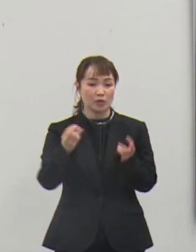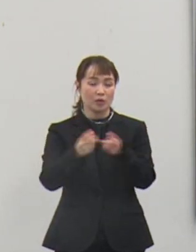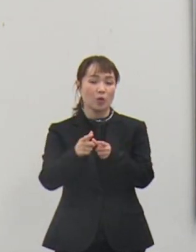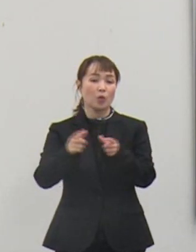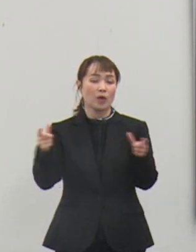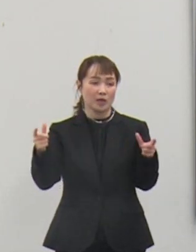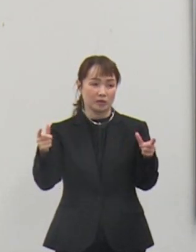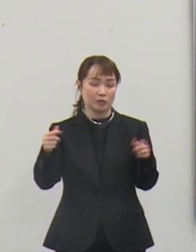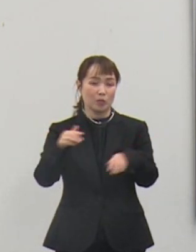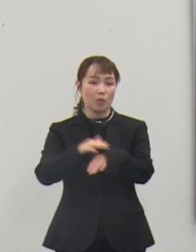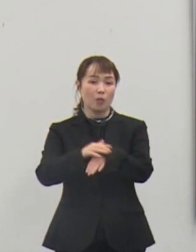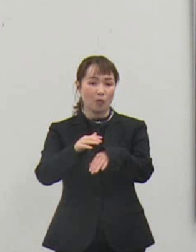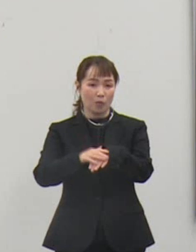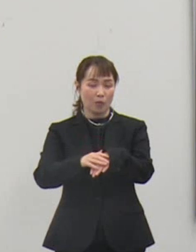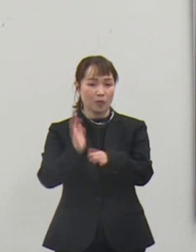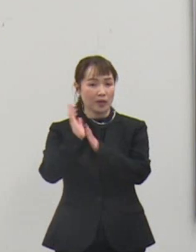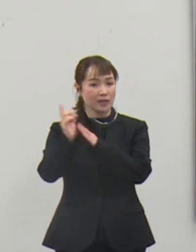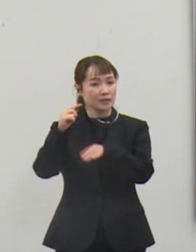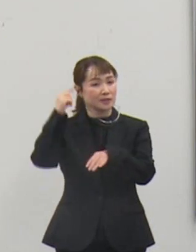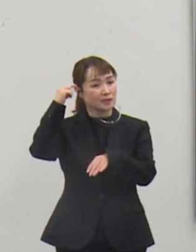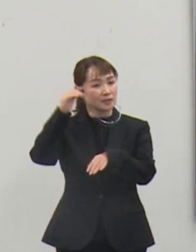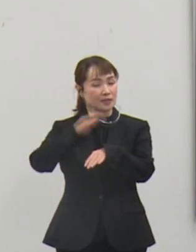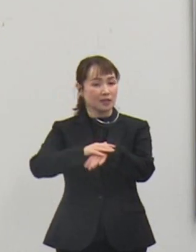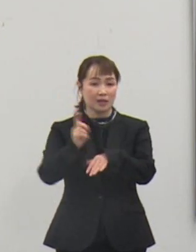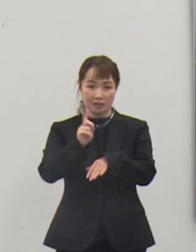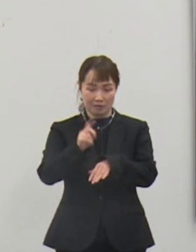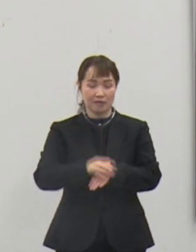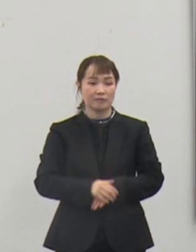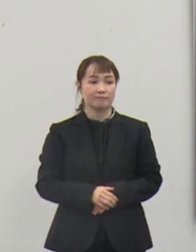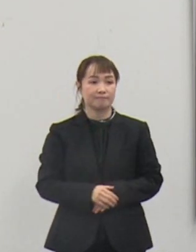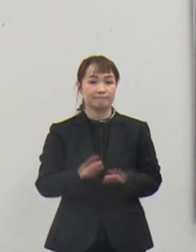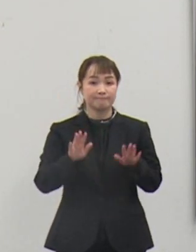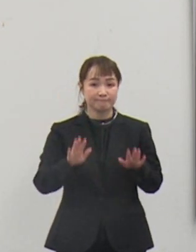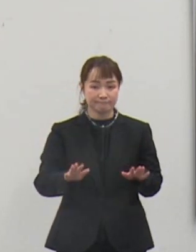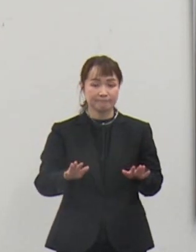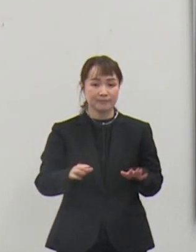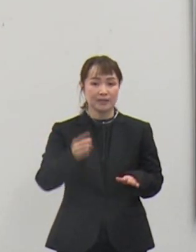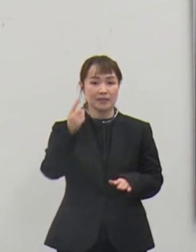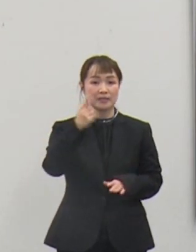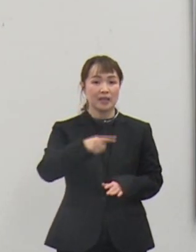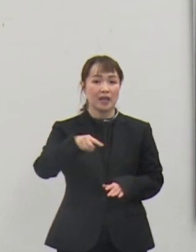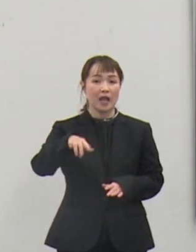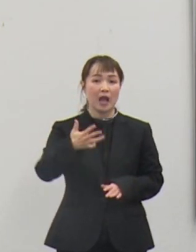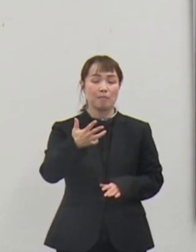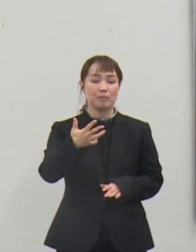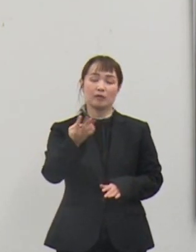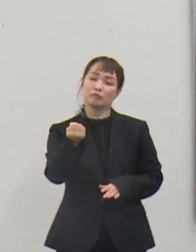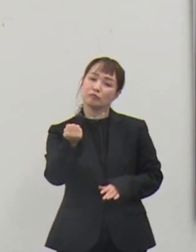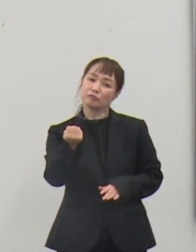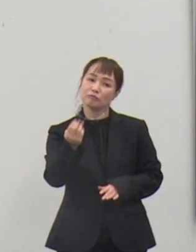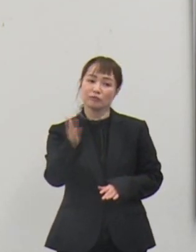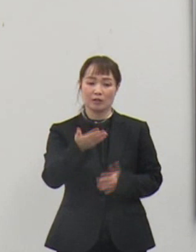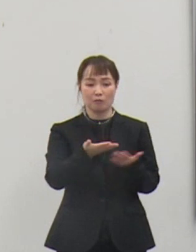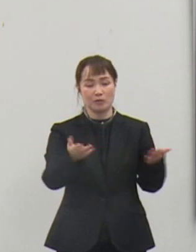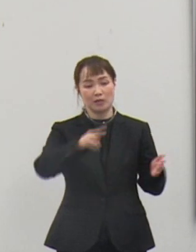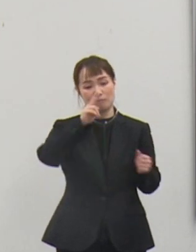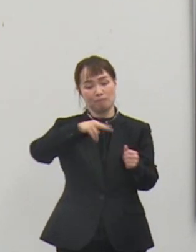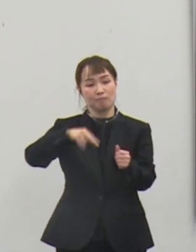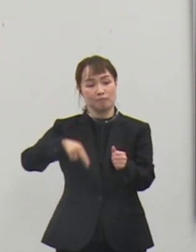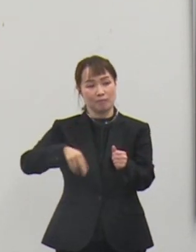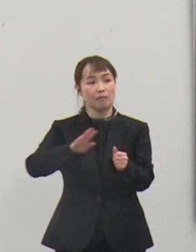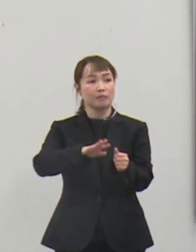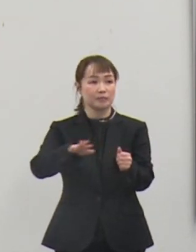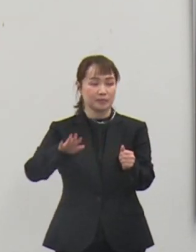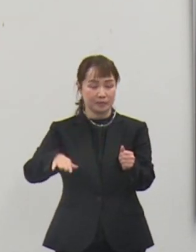くのかっていうのを知事のお考えを伺っていきますでしょうか。 今現在1800数十くらいだというふうに思います